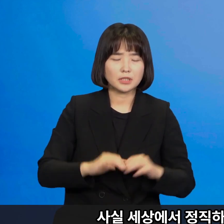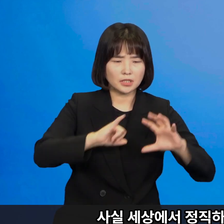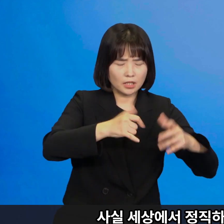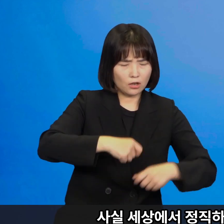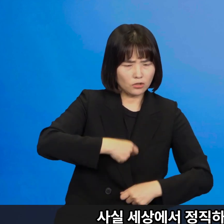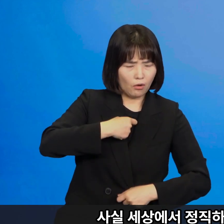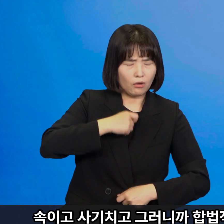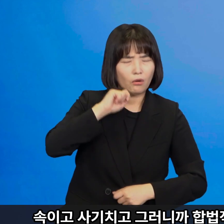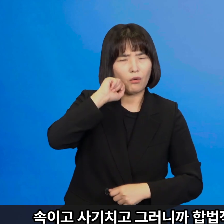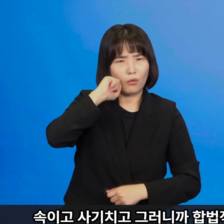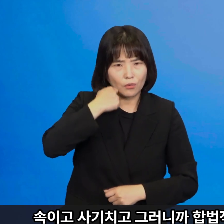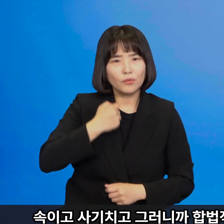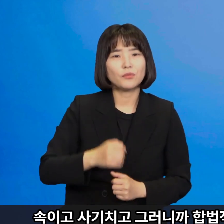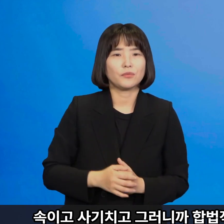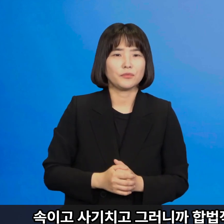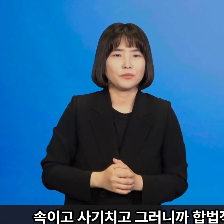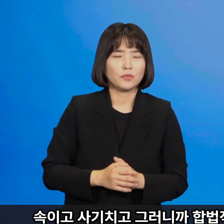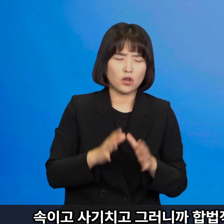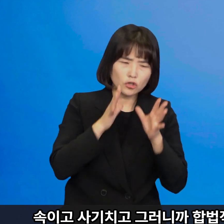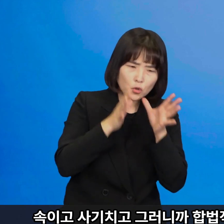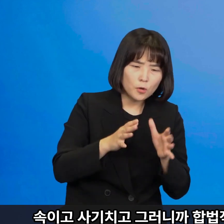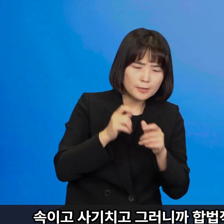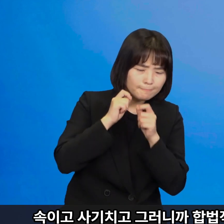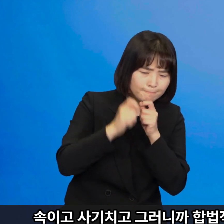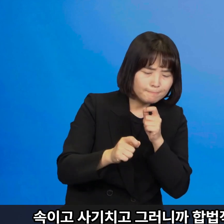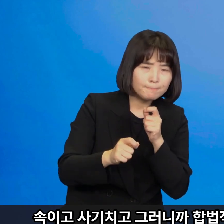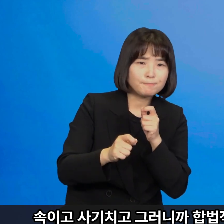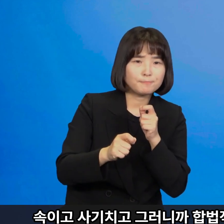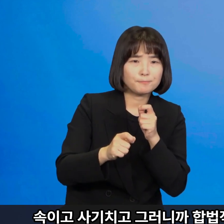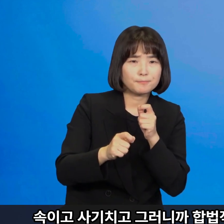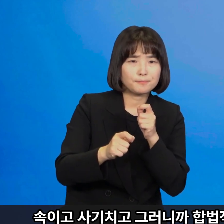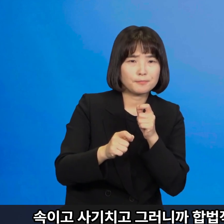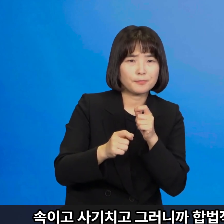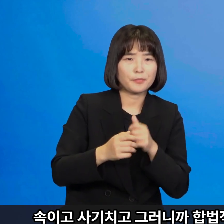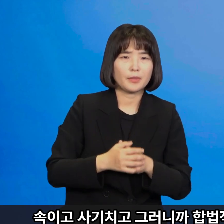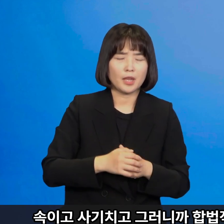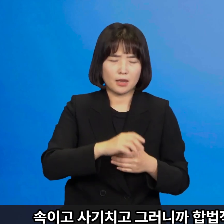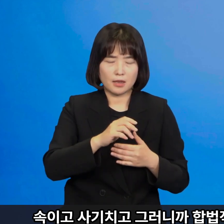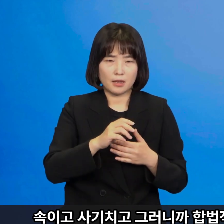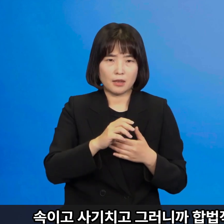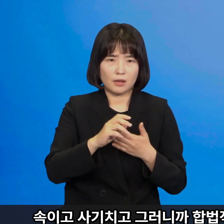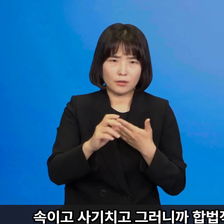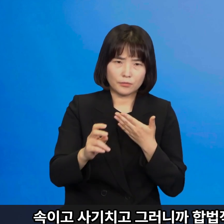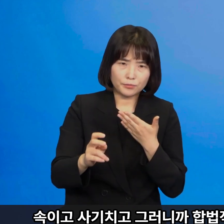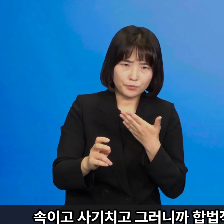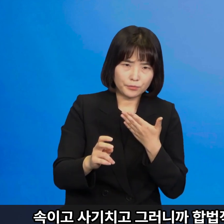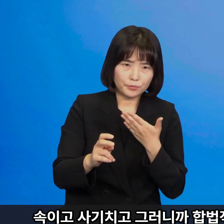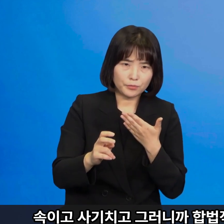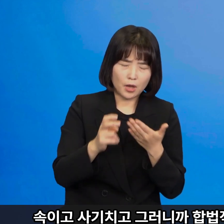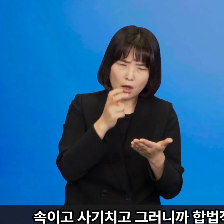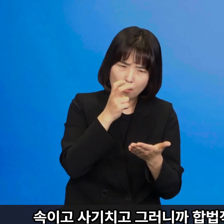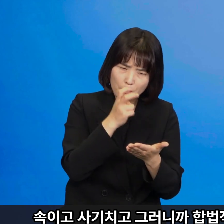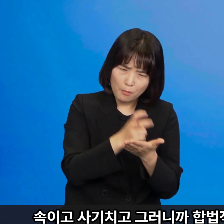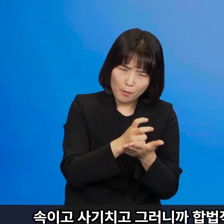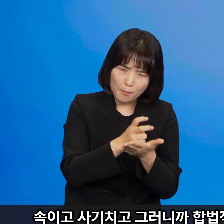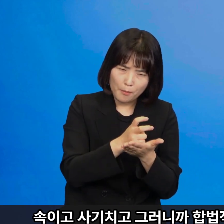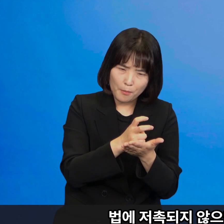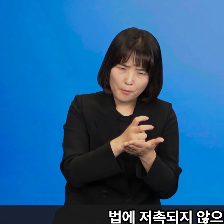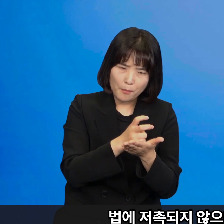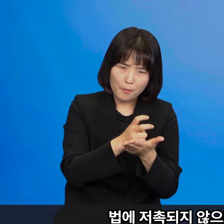굉장히 어렵습니다. 속이고 사기치고, 그러니까 합법적으로 속이는, 무슨 말이에요